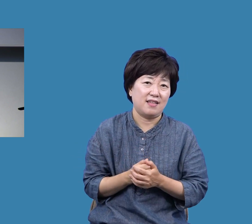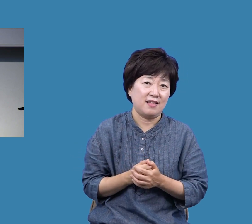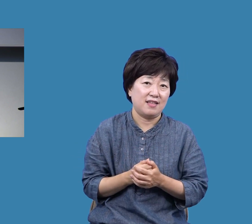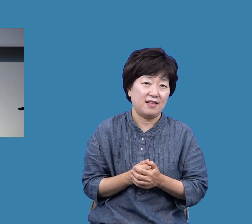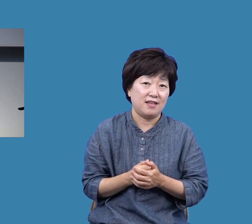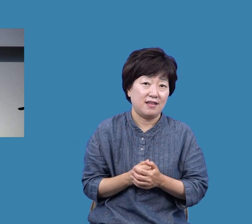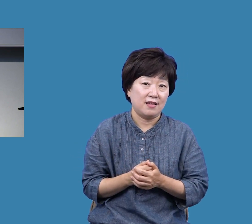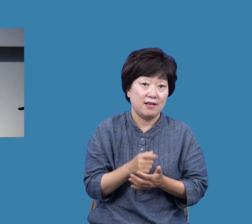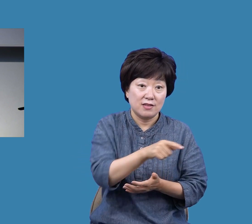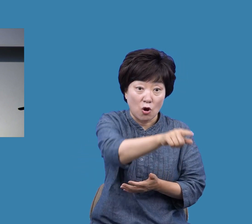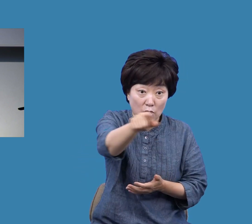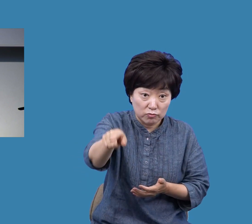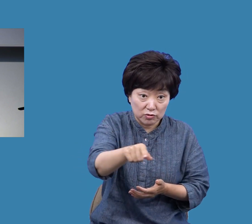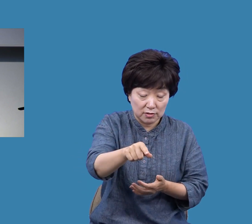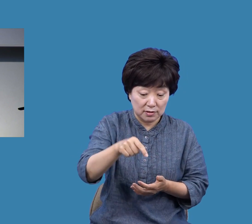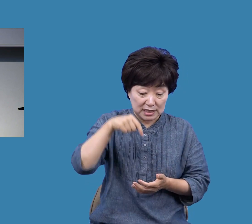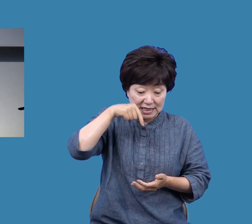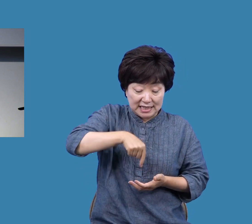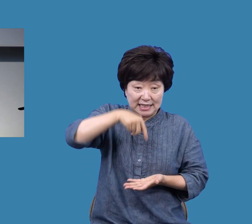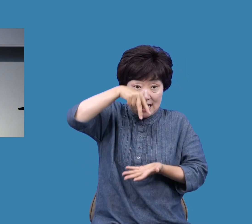여러분을 여기 세우시지 않으셨으면